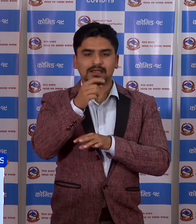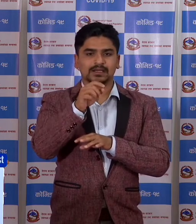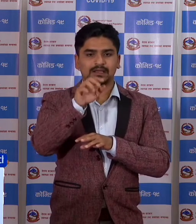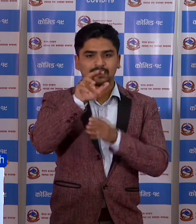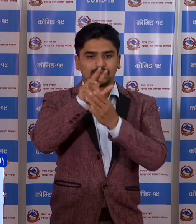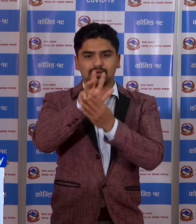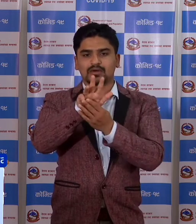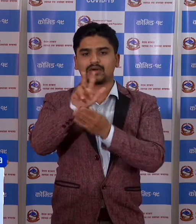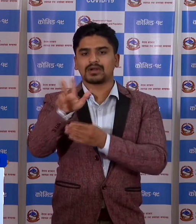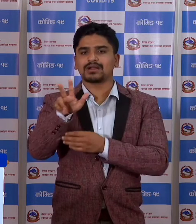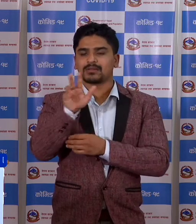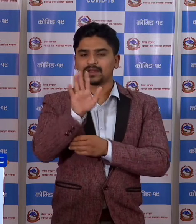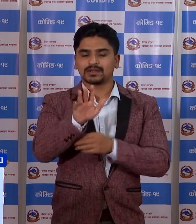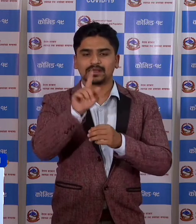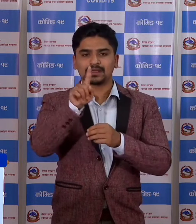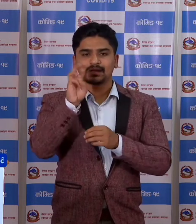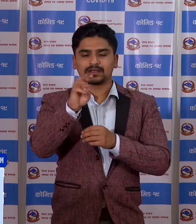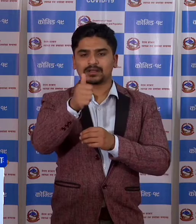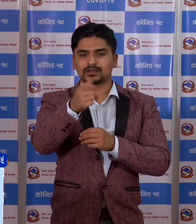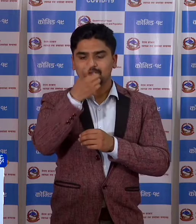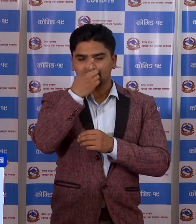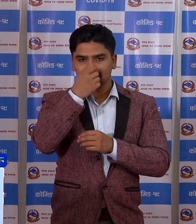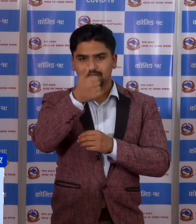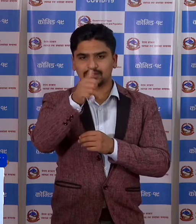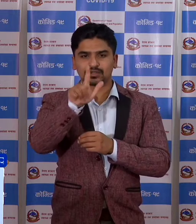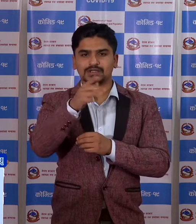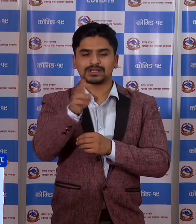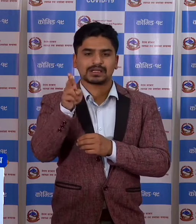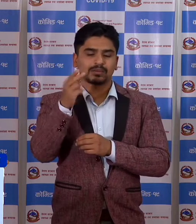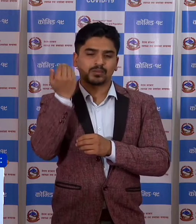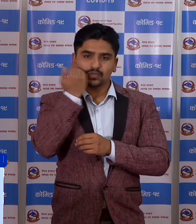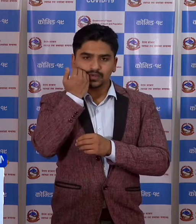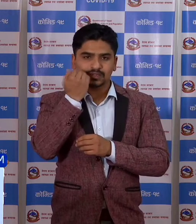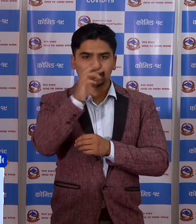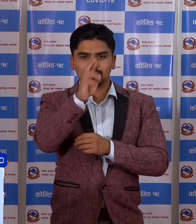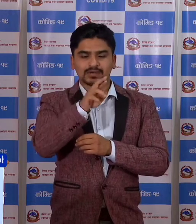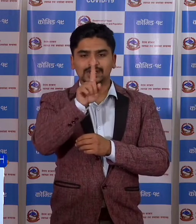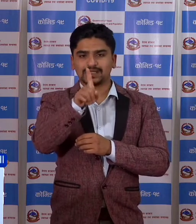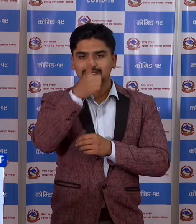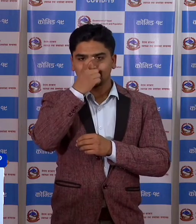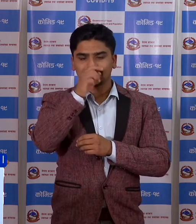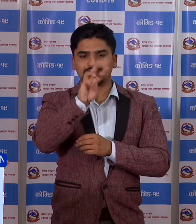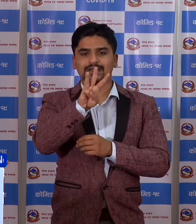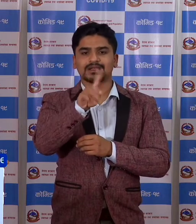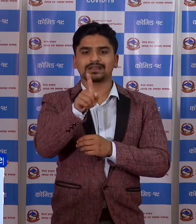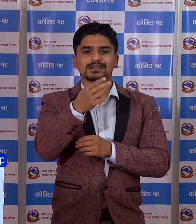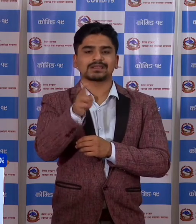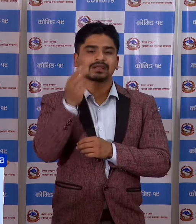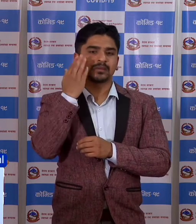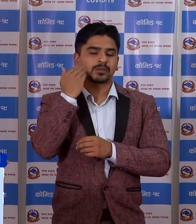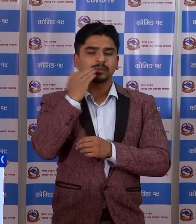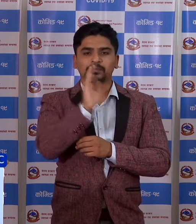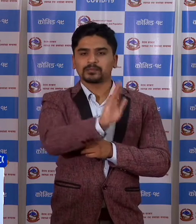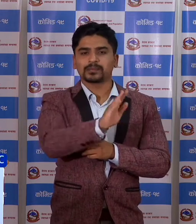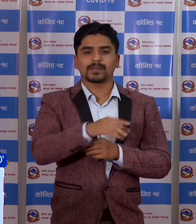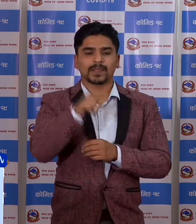1,798 रहेको छ, जसमध्ये 1,667 जना पुरुष र 131 जना महिला